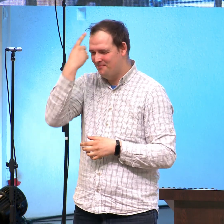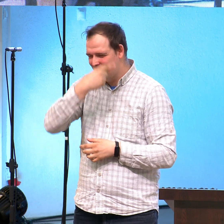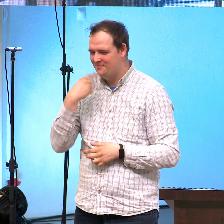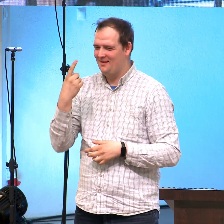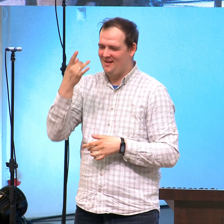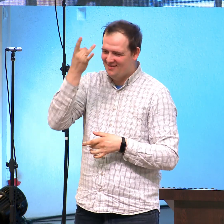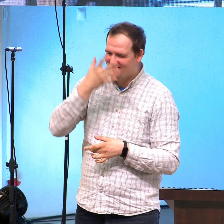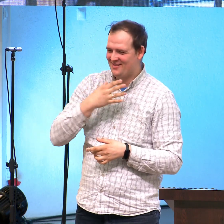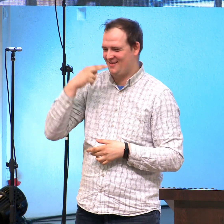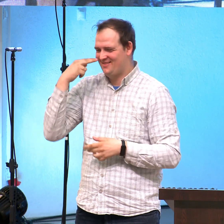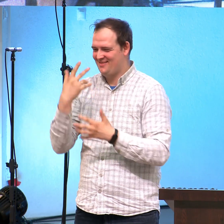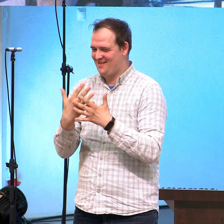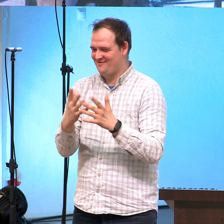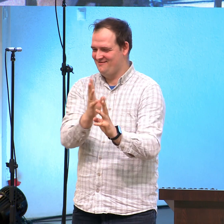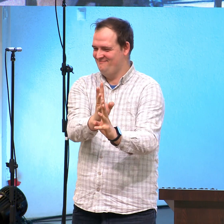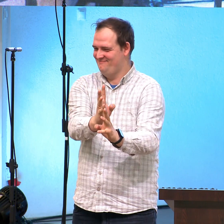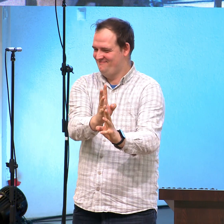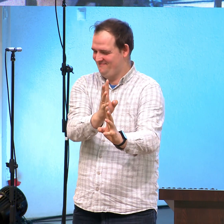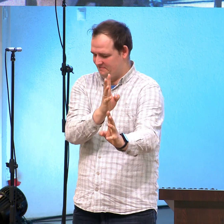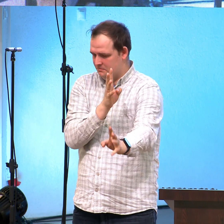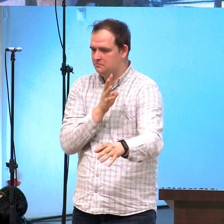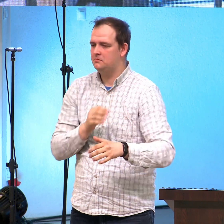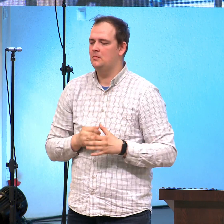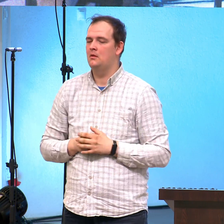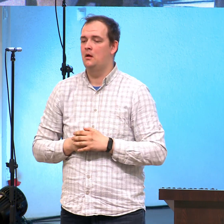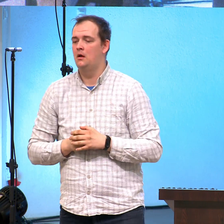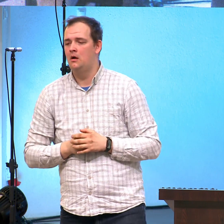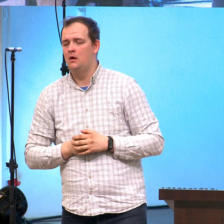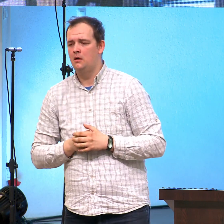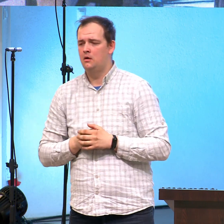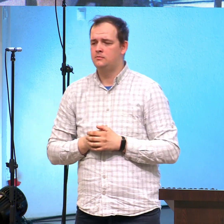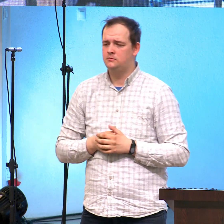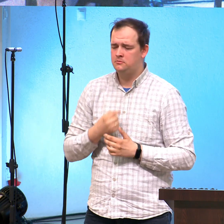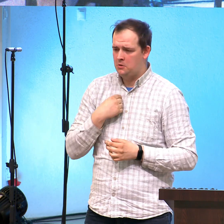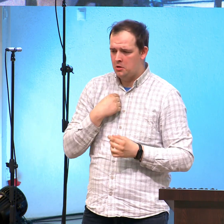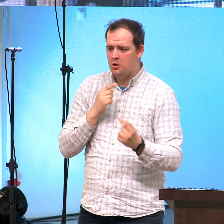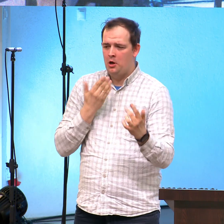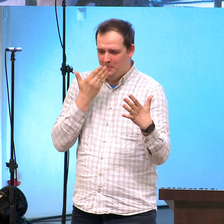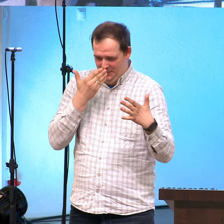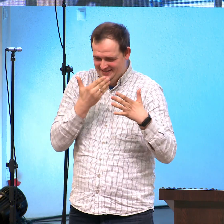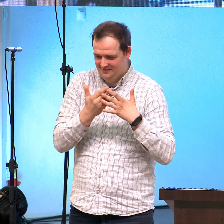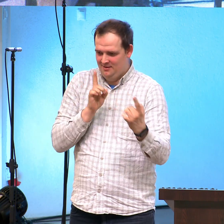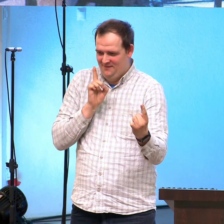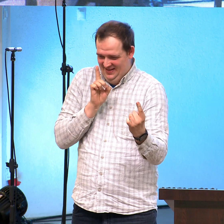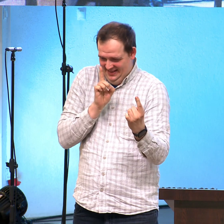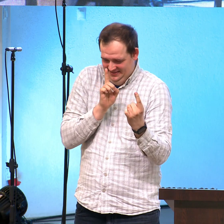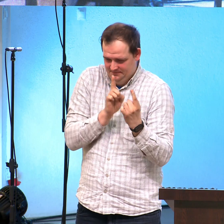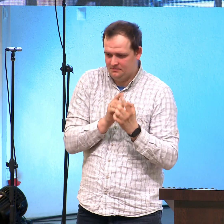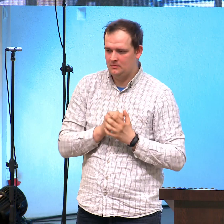Разные нации, и черные, и желтые, разные люди. Когда я